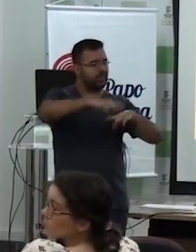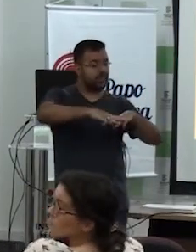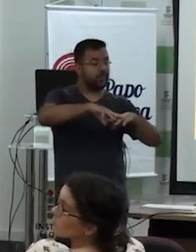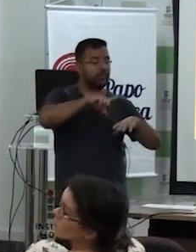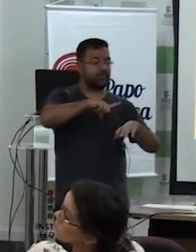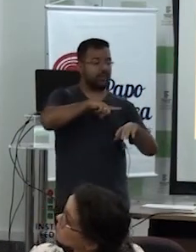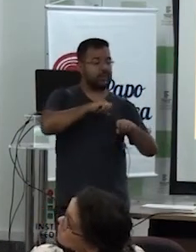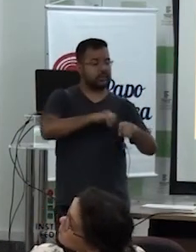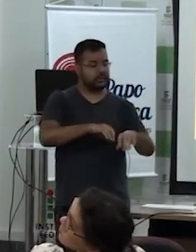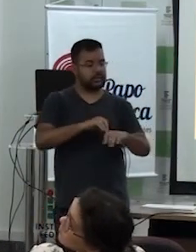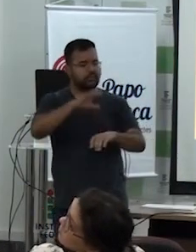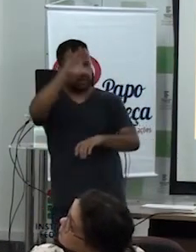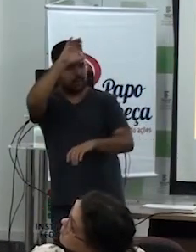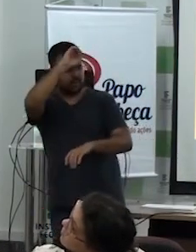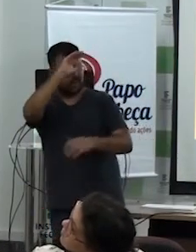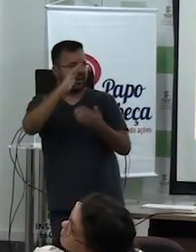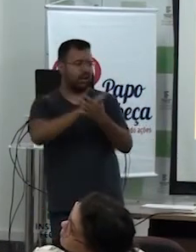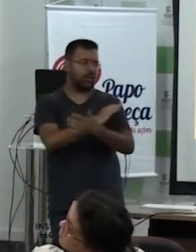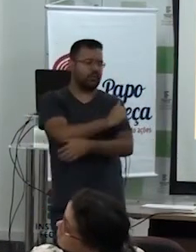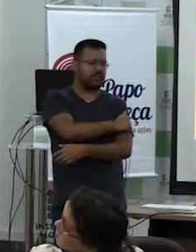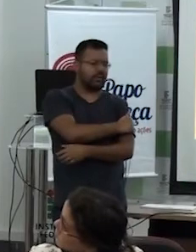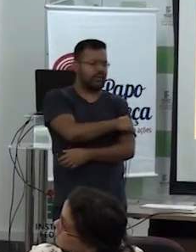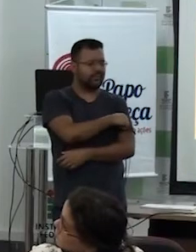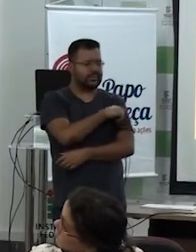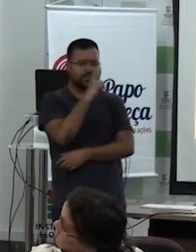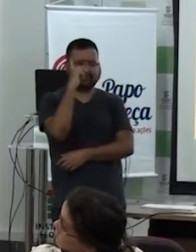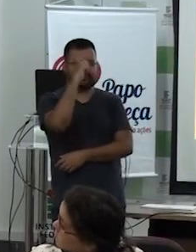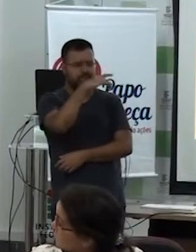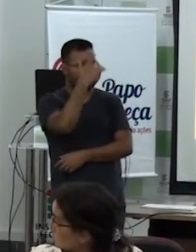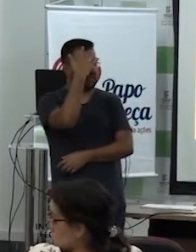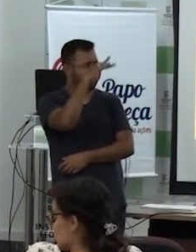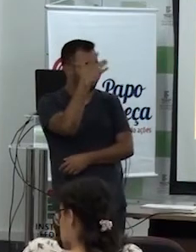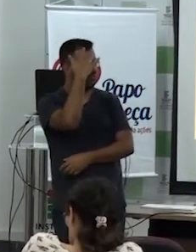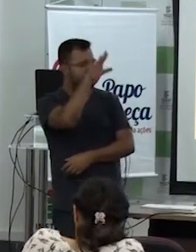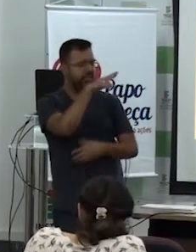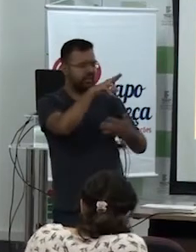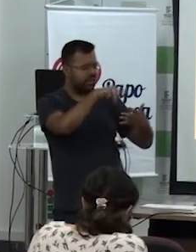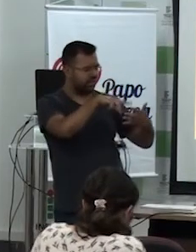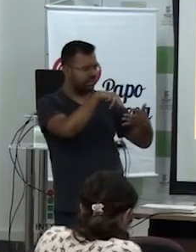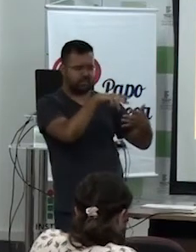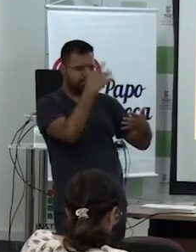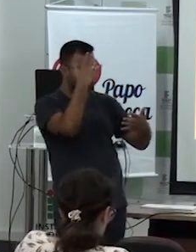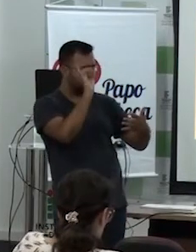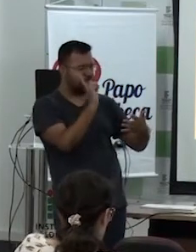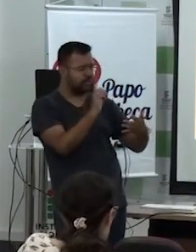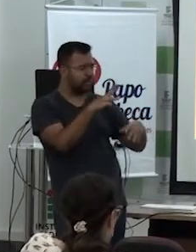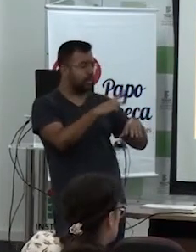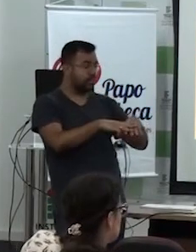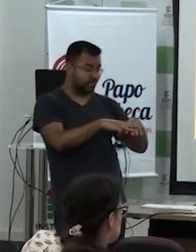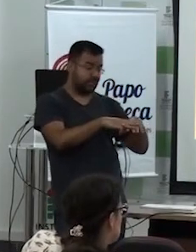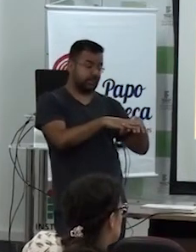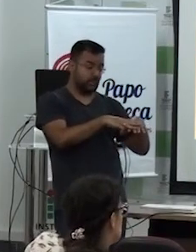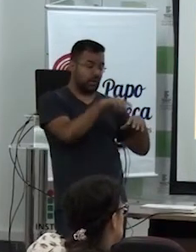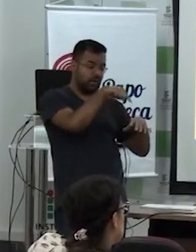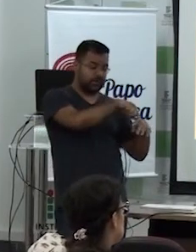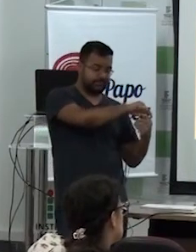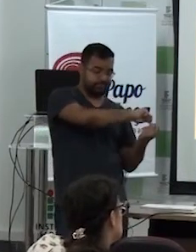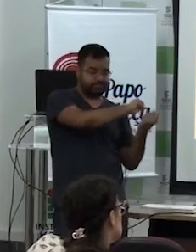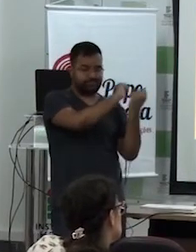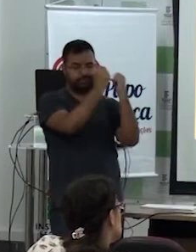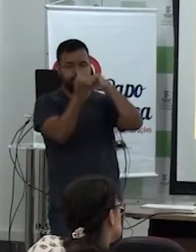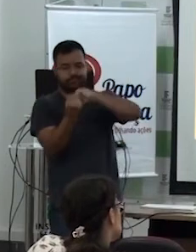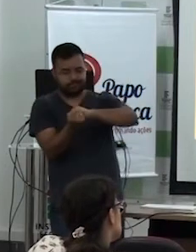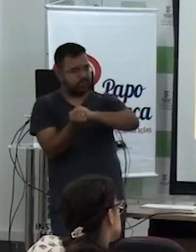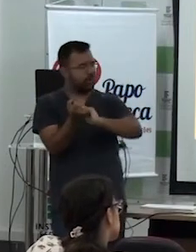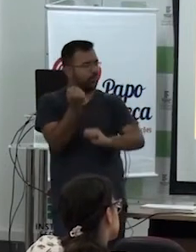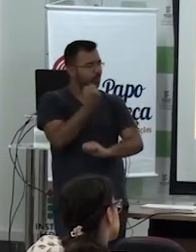aprendizagem de muitos alunos acaba sendo deficitária. Então, o nosso trabalho foi justamente a gente transformar isso em números, que a gente desenvolveu